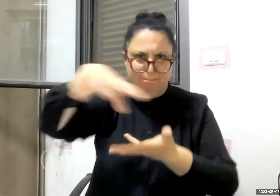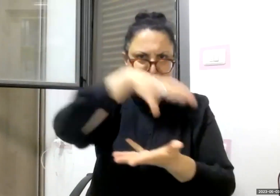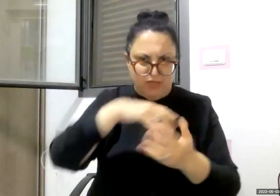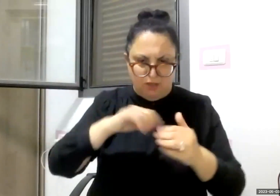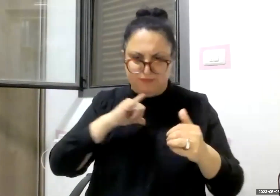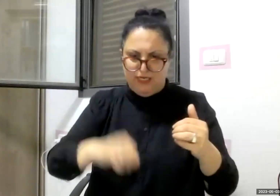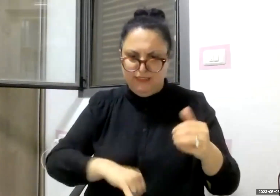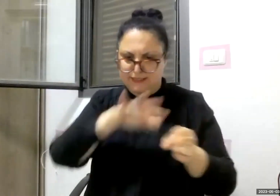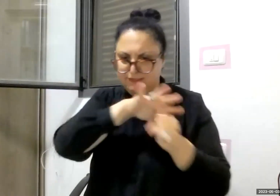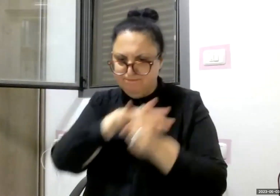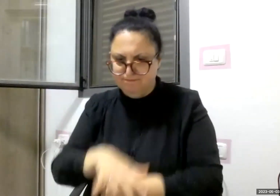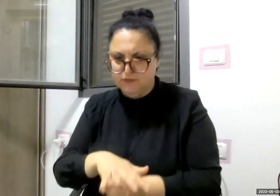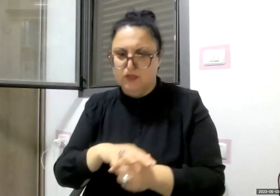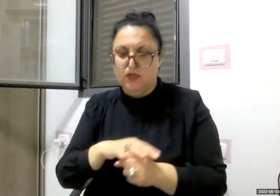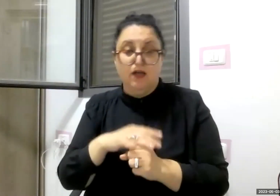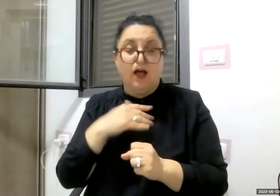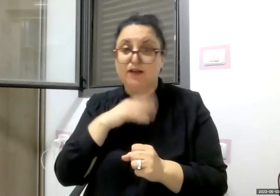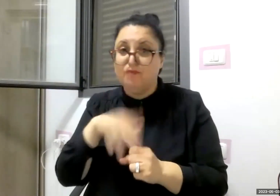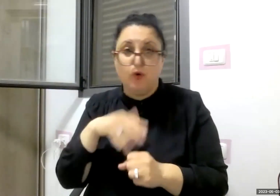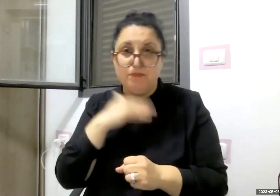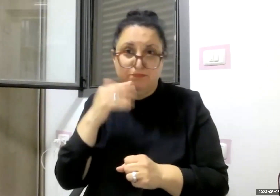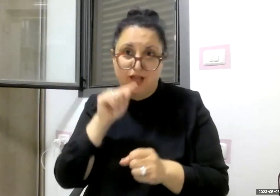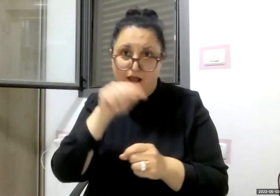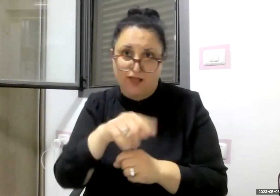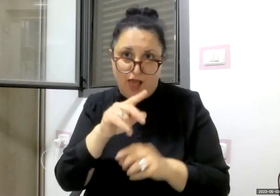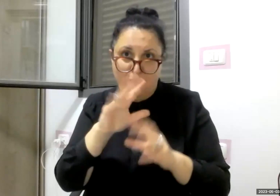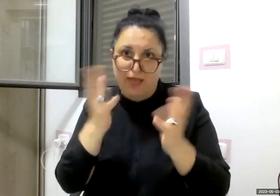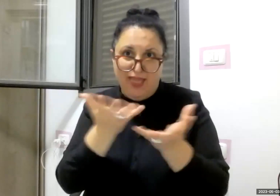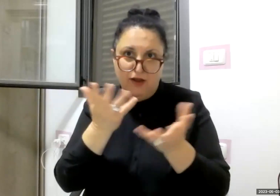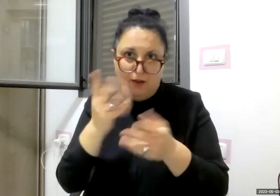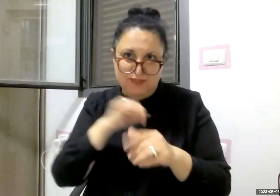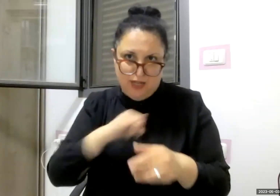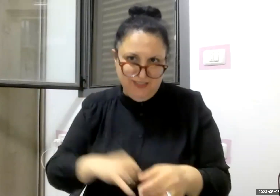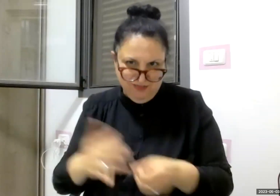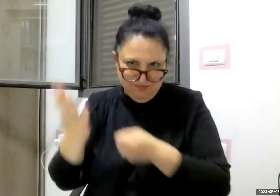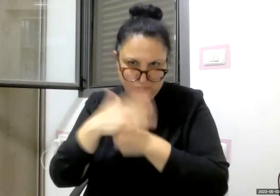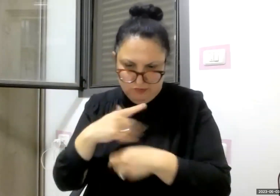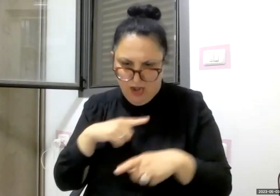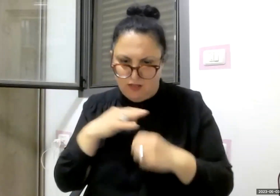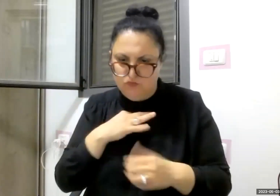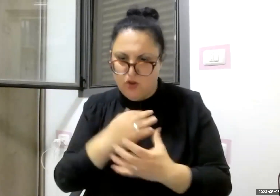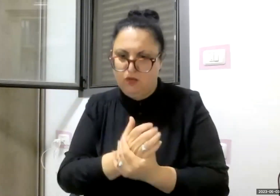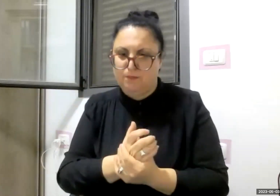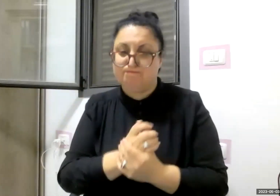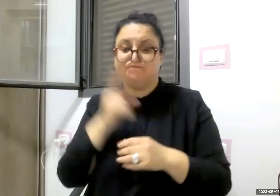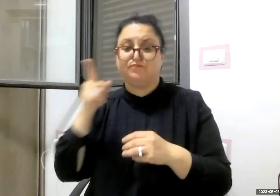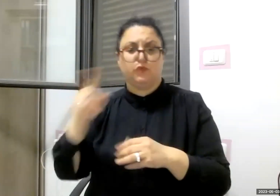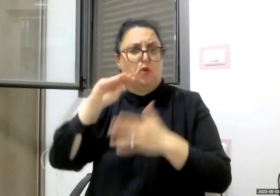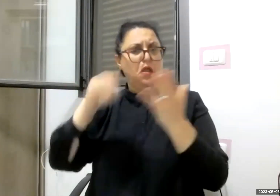להתנגדות למבנים קפיטליסטים מדכאים אני אפילו לא מספיקה להגיע לאיך קפיטליזם משפיע על החיים